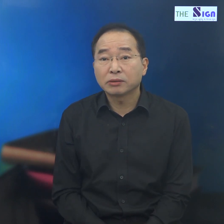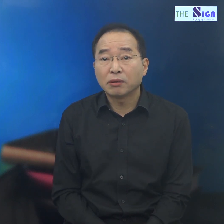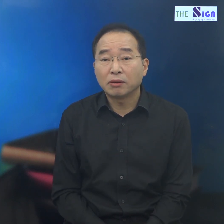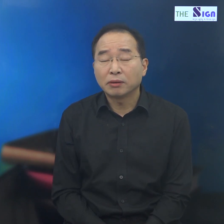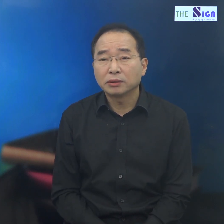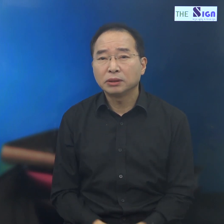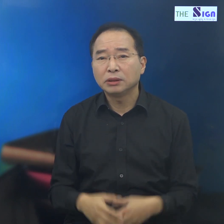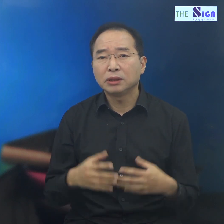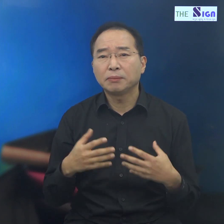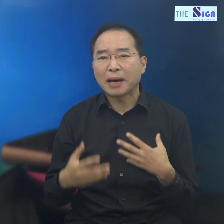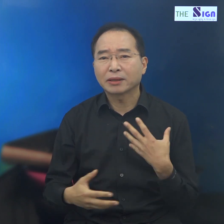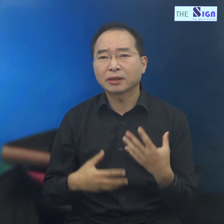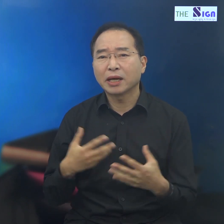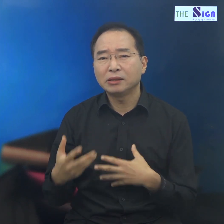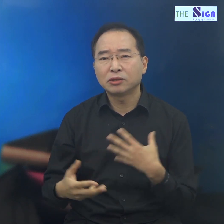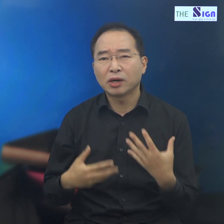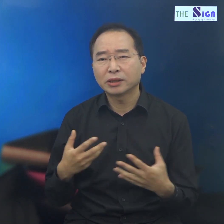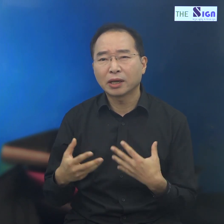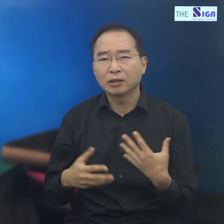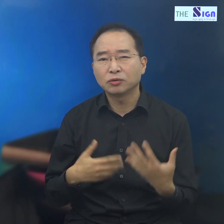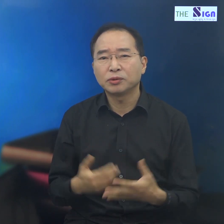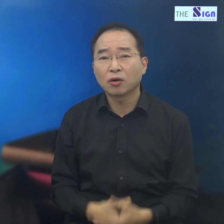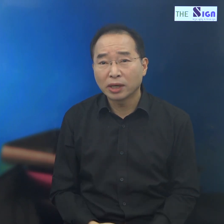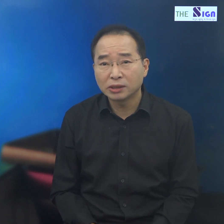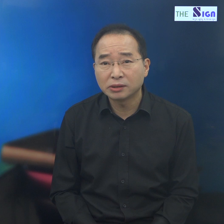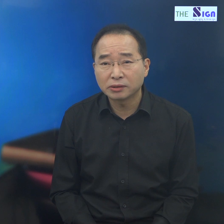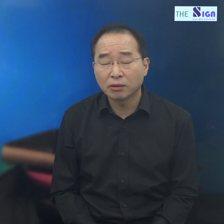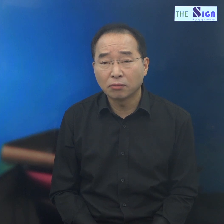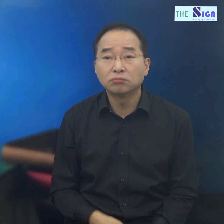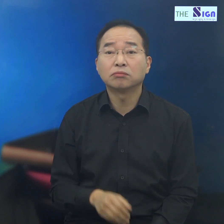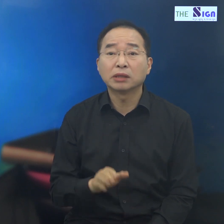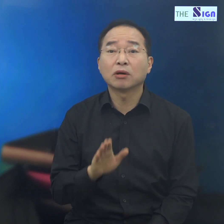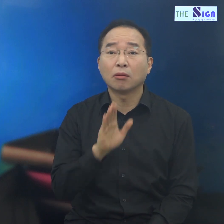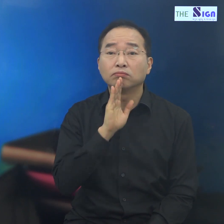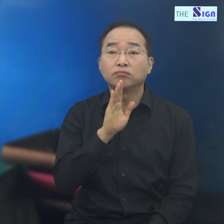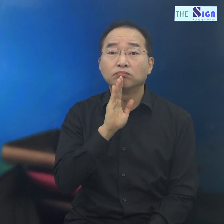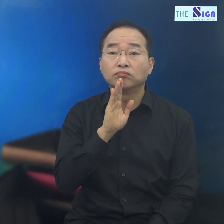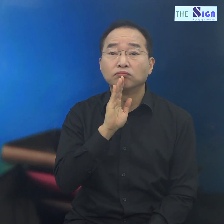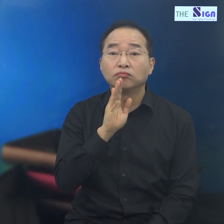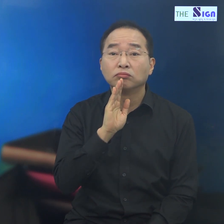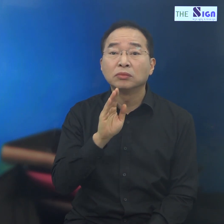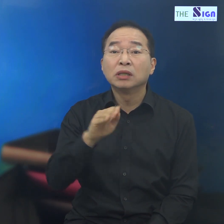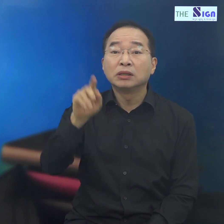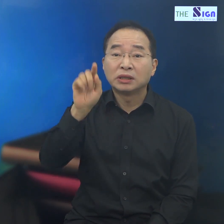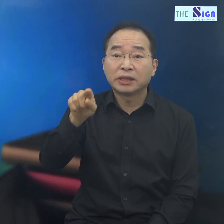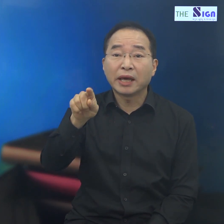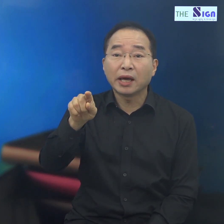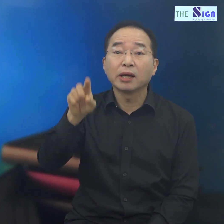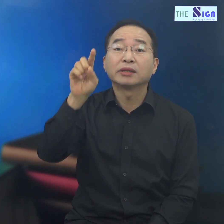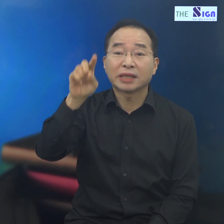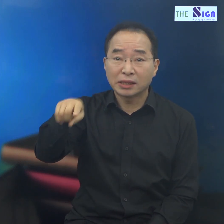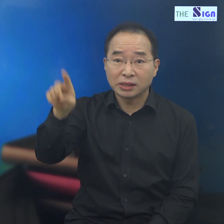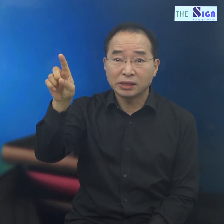그래서 이 맞다, 인정하다라는 게 좀 여러 가지 있어요. 맞아, 그게